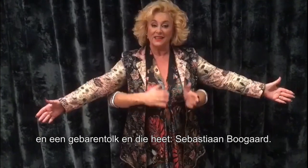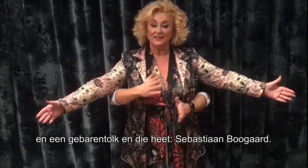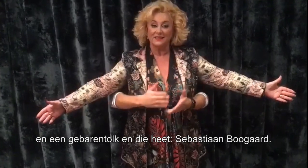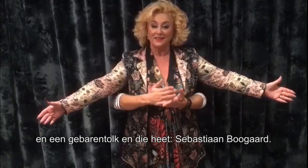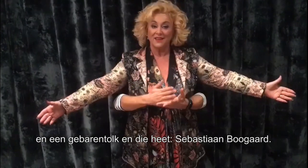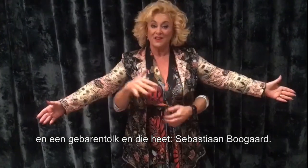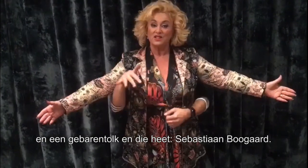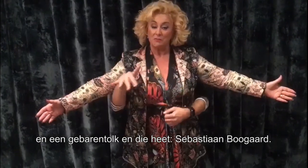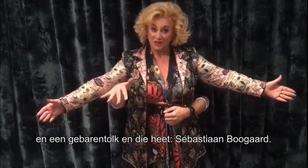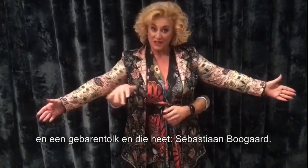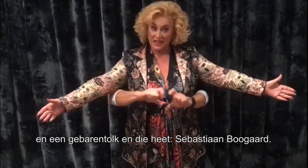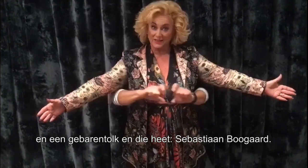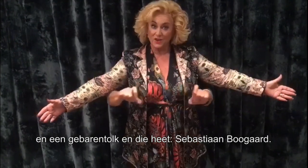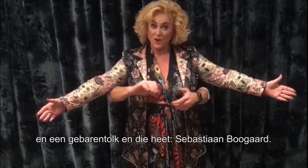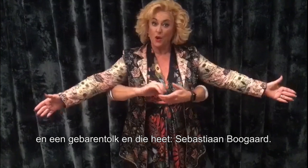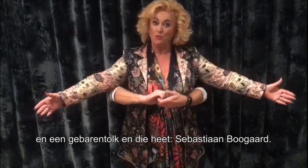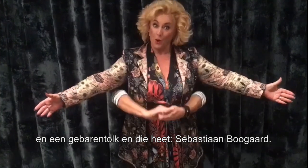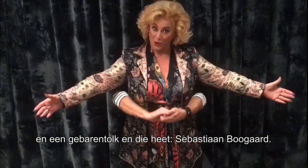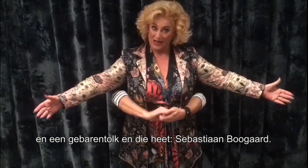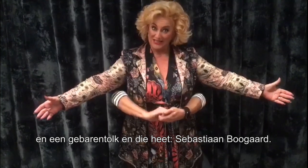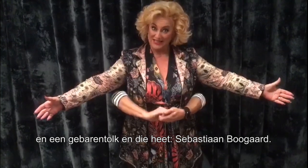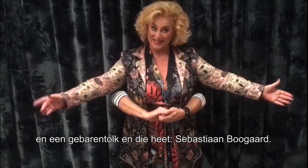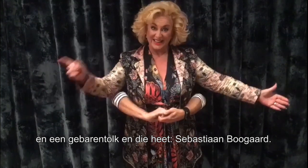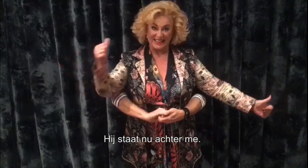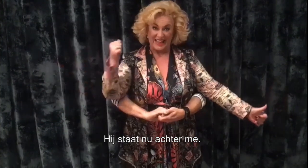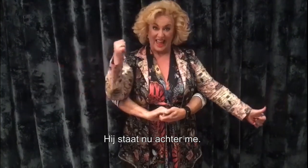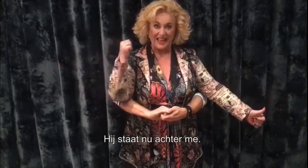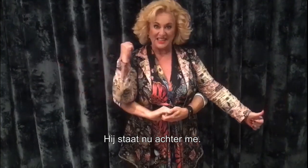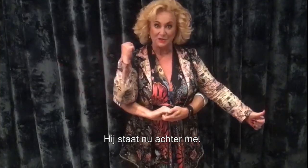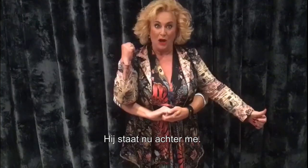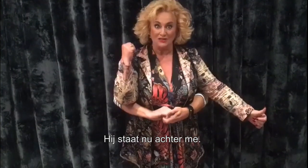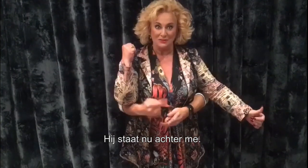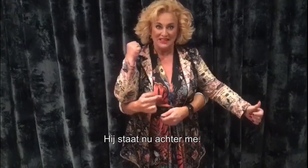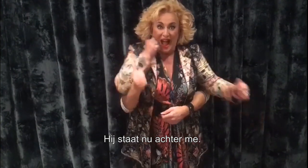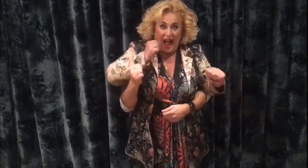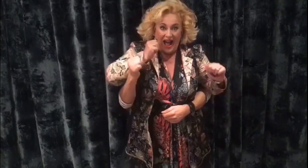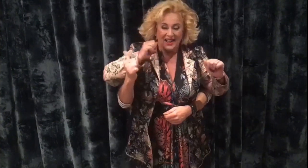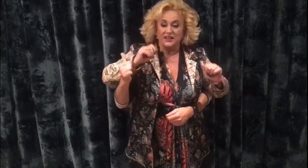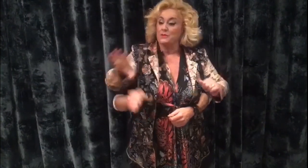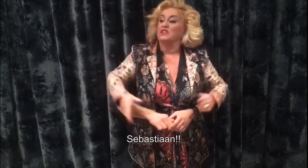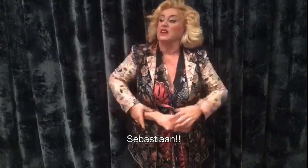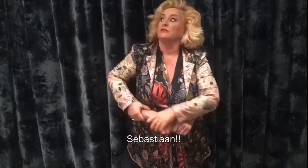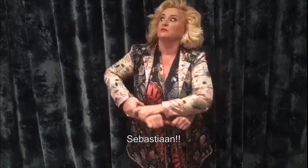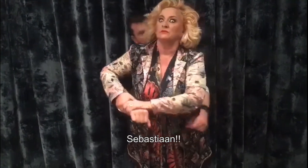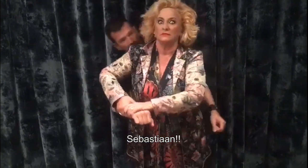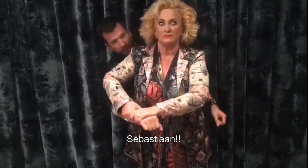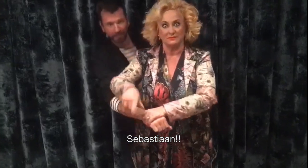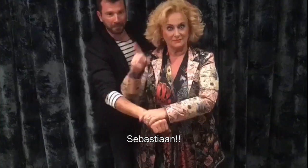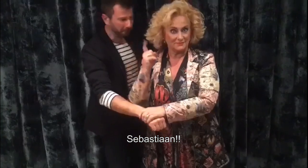heet Sebastiaan Bogaerts. Hij staat nu achter me. Sebastiaan.